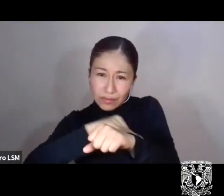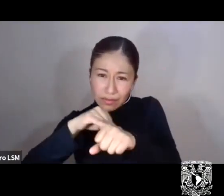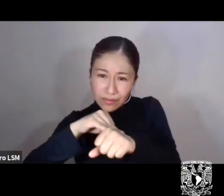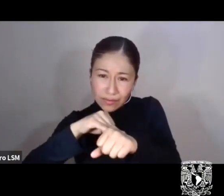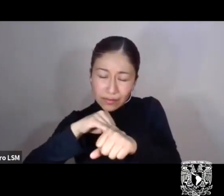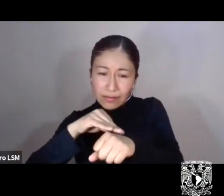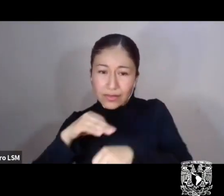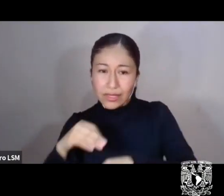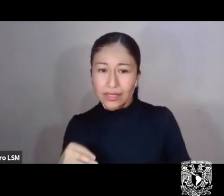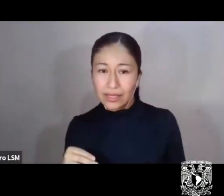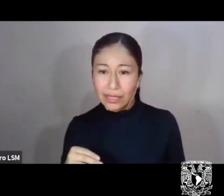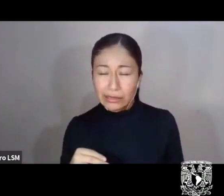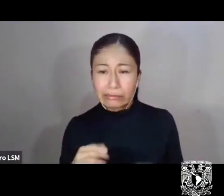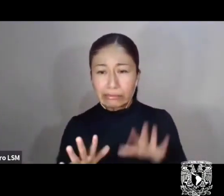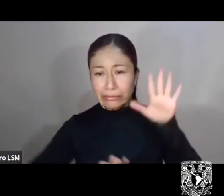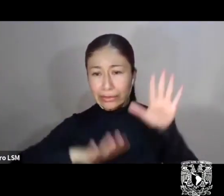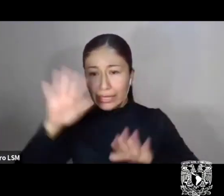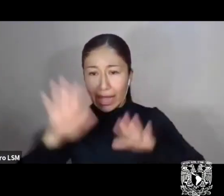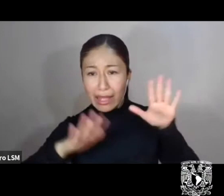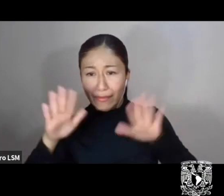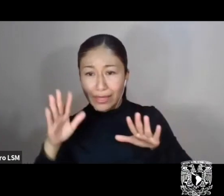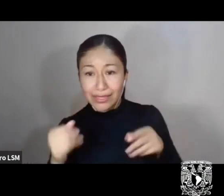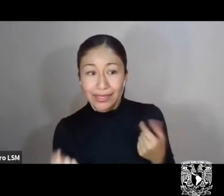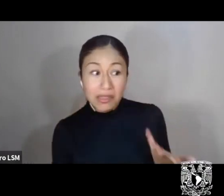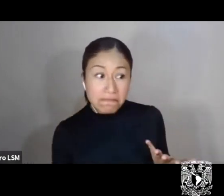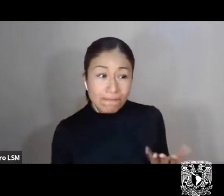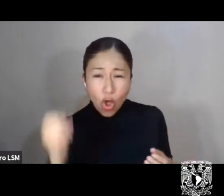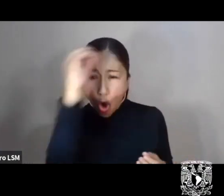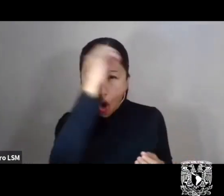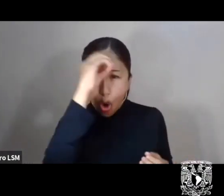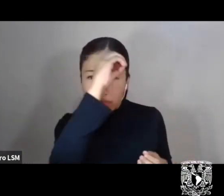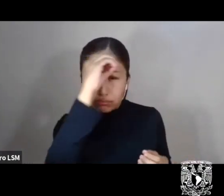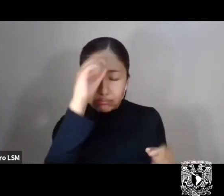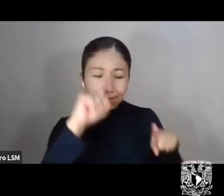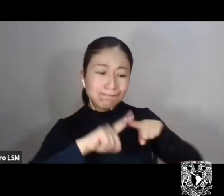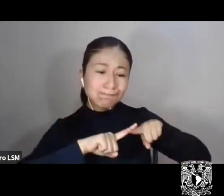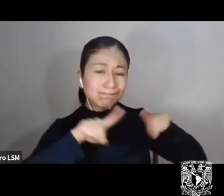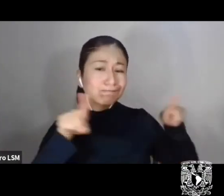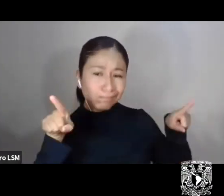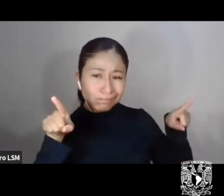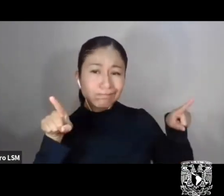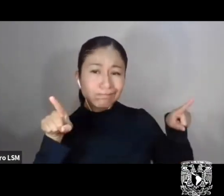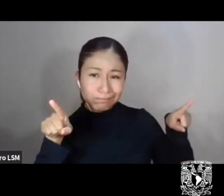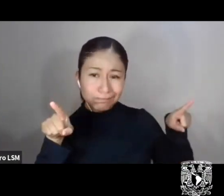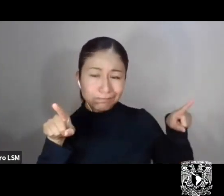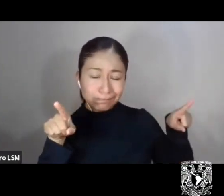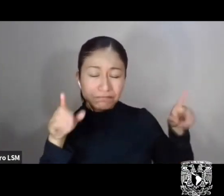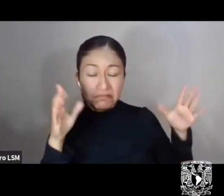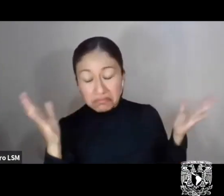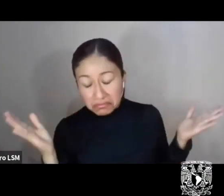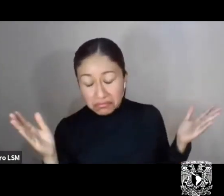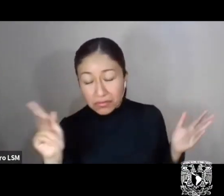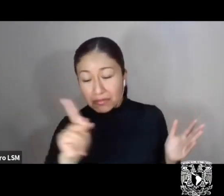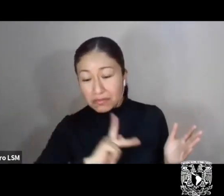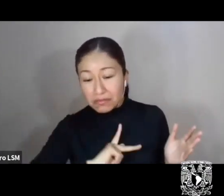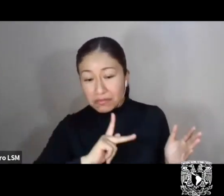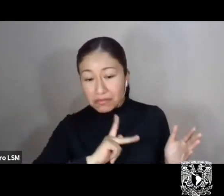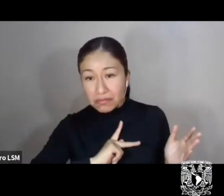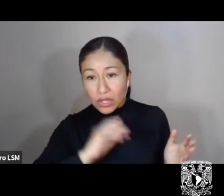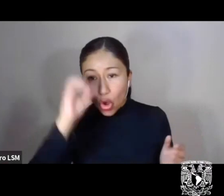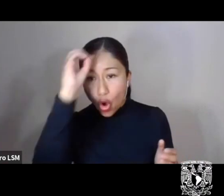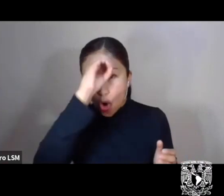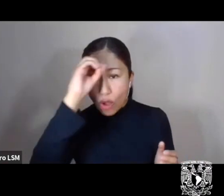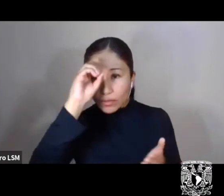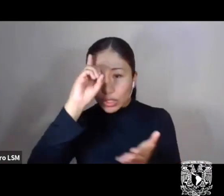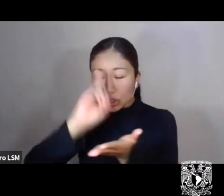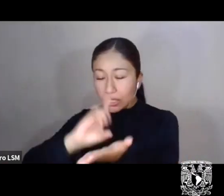como esas discusiones, ¿no? En cuanto a formas de pensar la discapacidad por